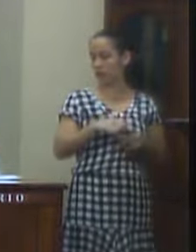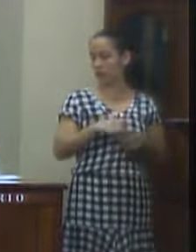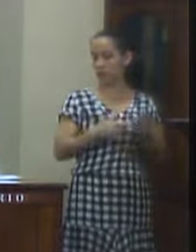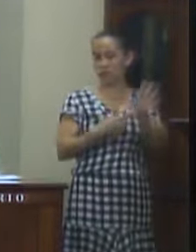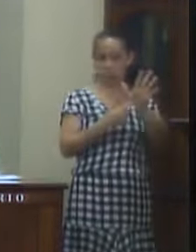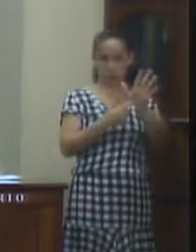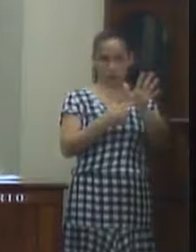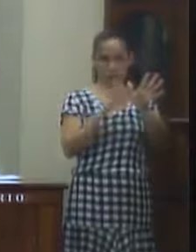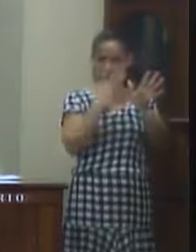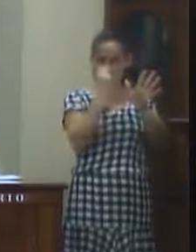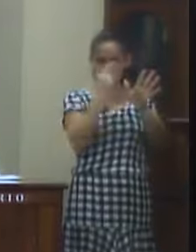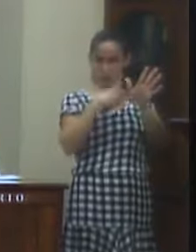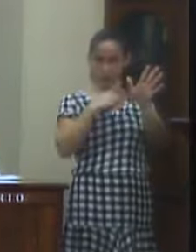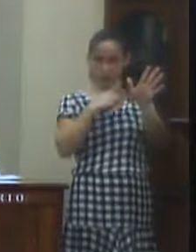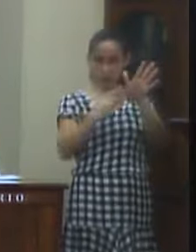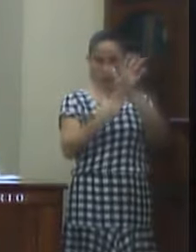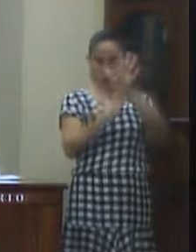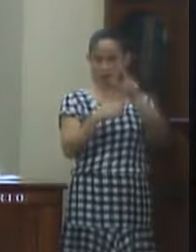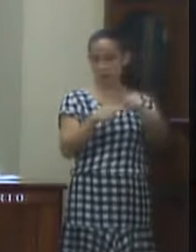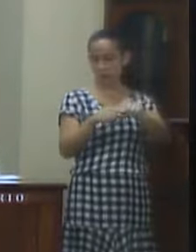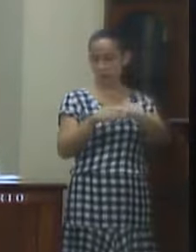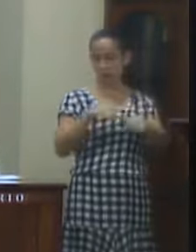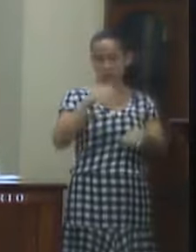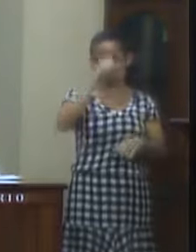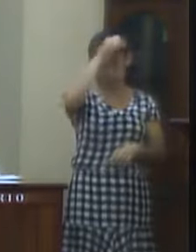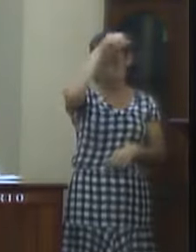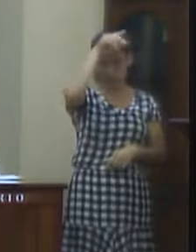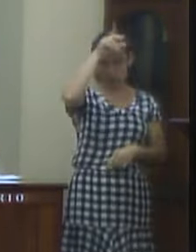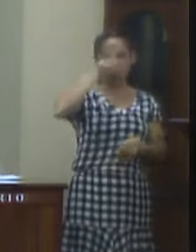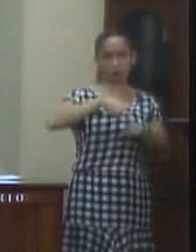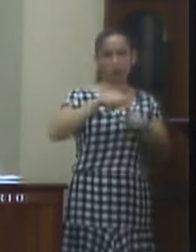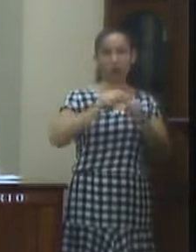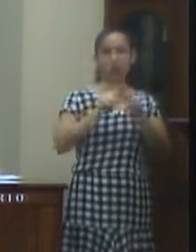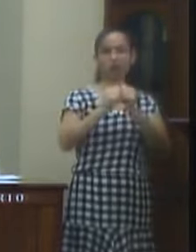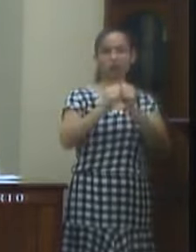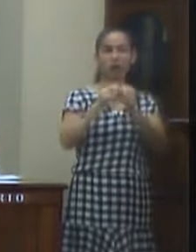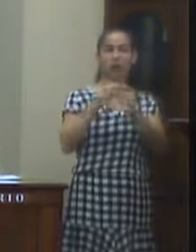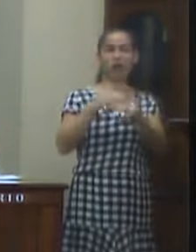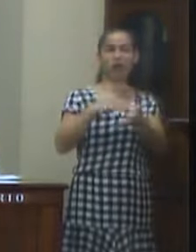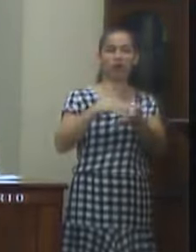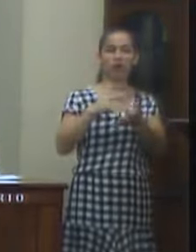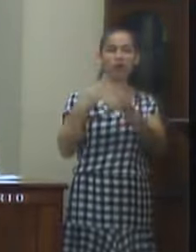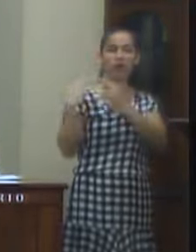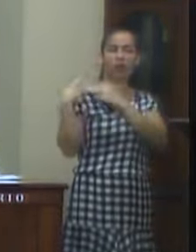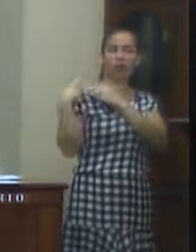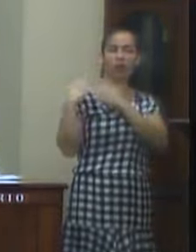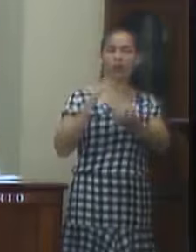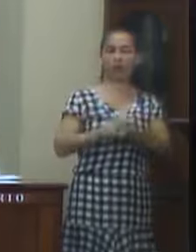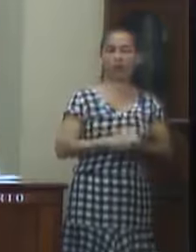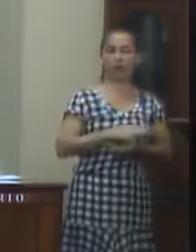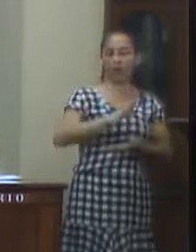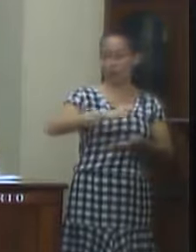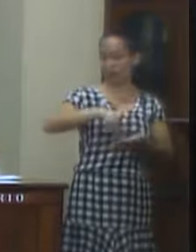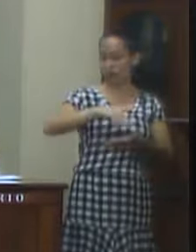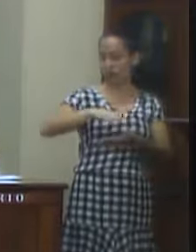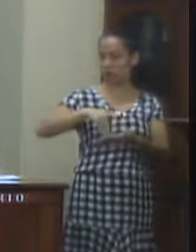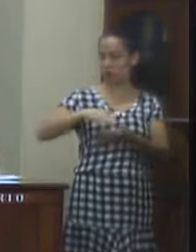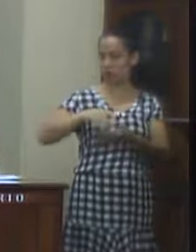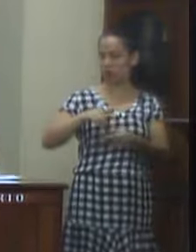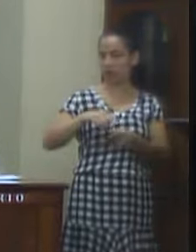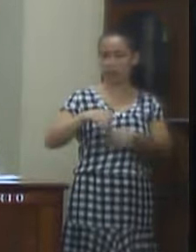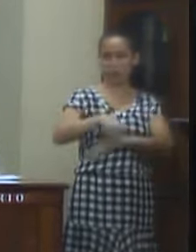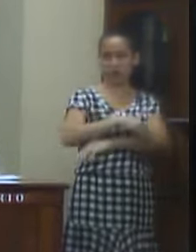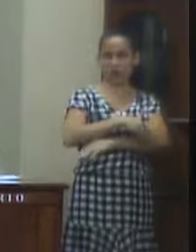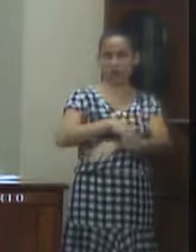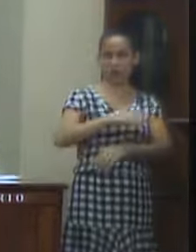indicando-lhe que o Poder Executivo viabilize, através do departamento competente, que seja realizado a pintura de uma faixa de pedestre na